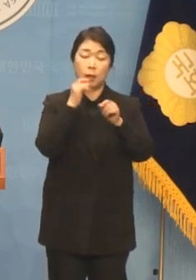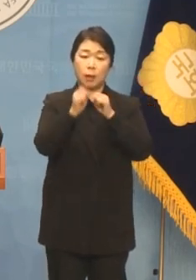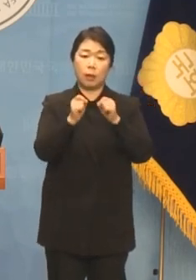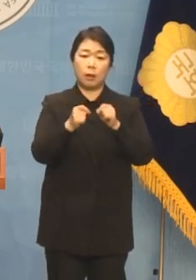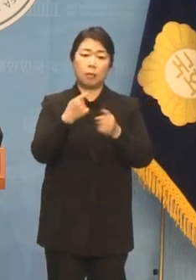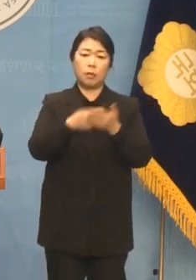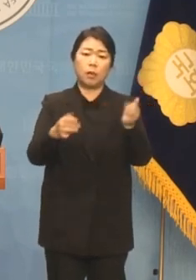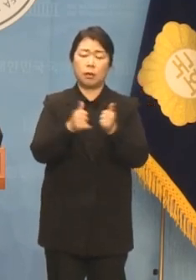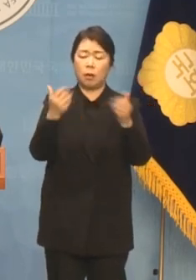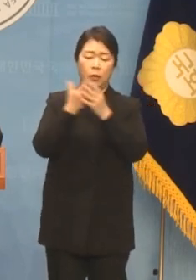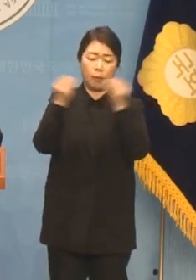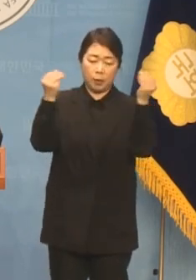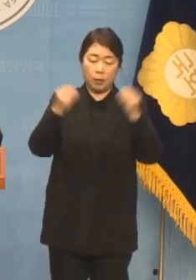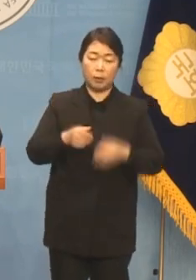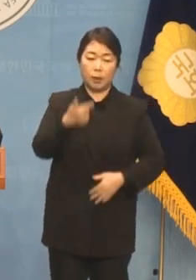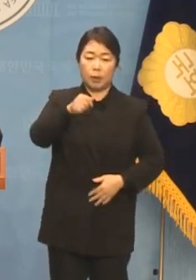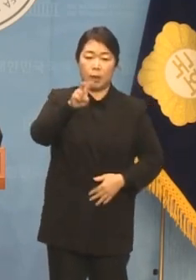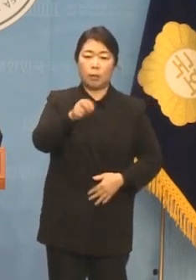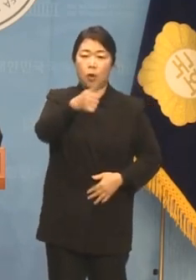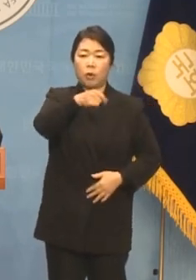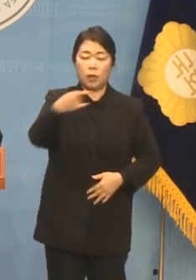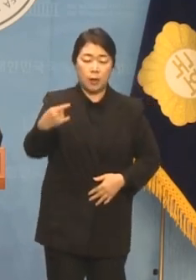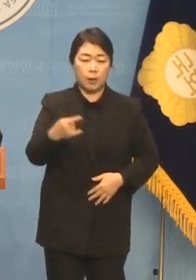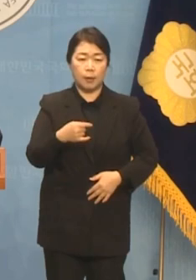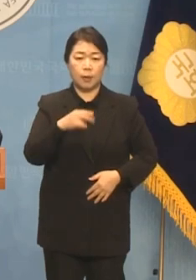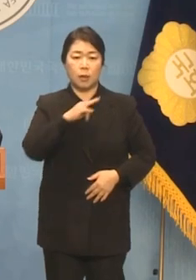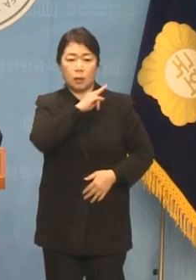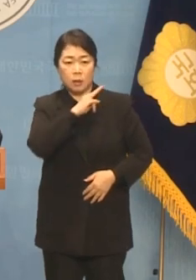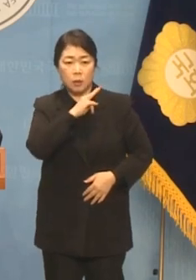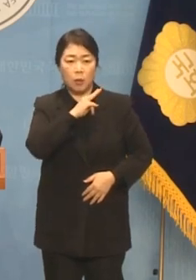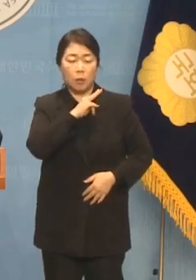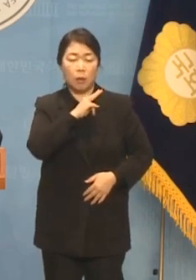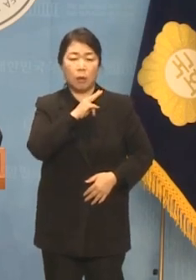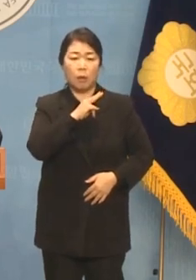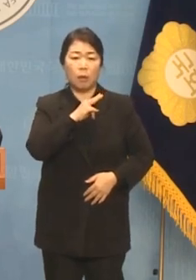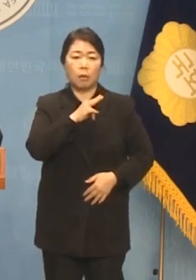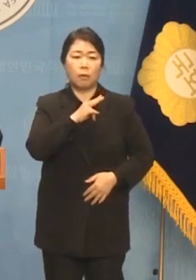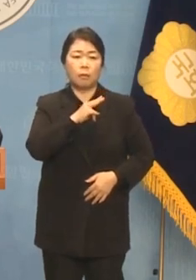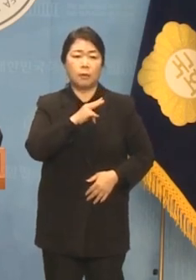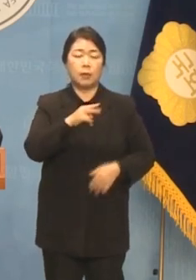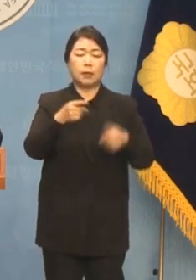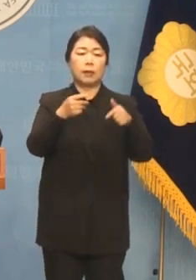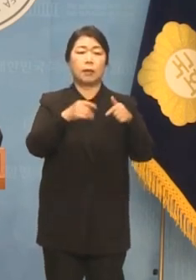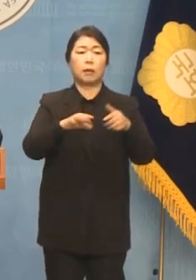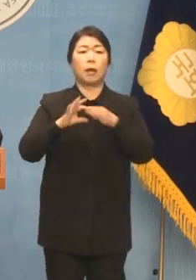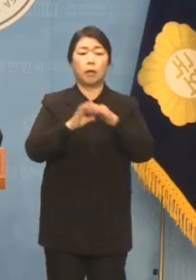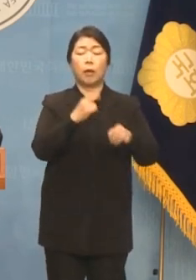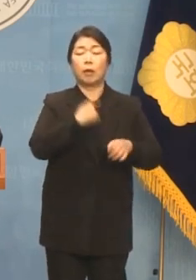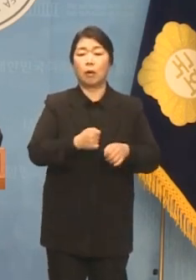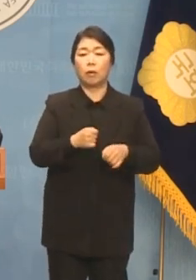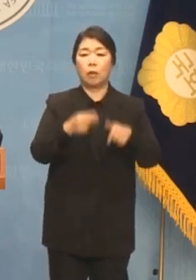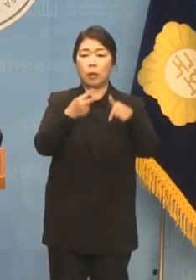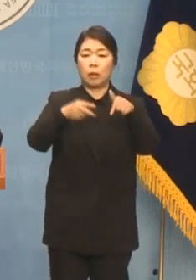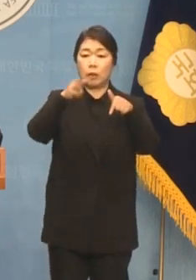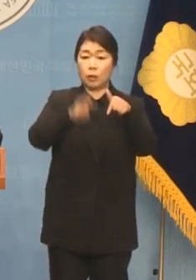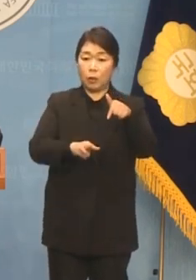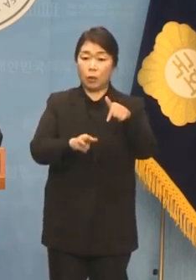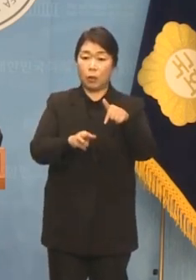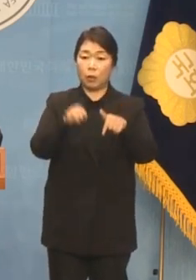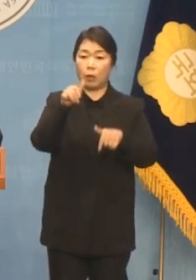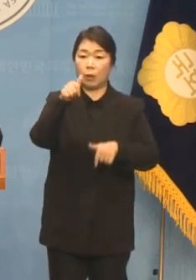외면하고 김건희로드 의혹을 벗어나지 못한 인천 계양을 원일용